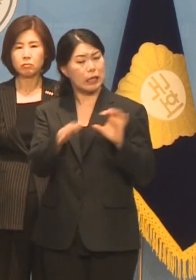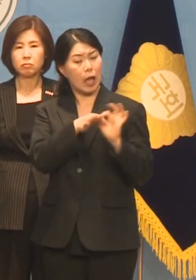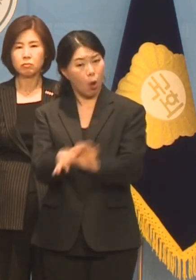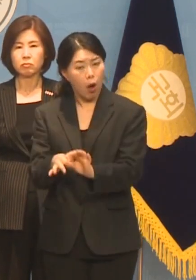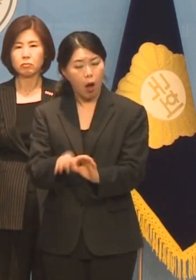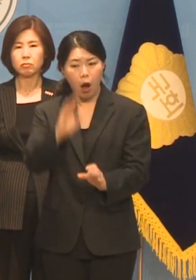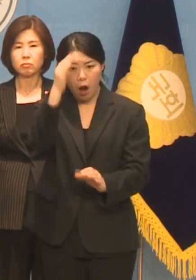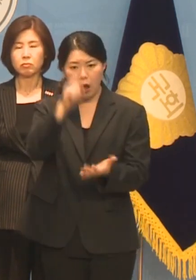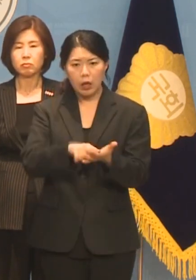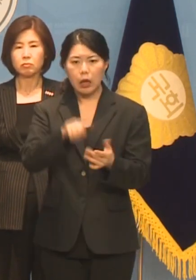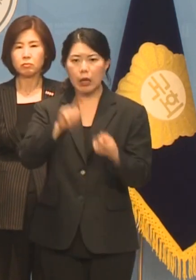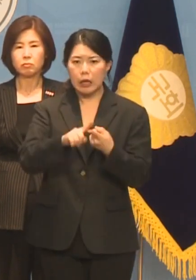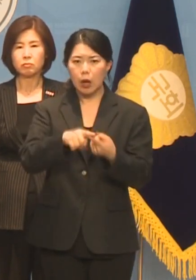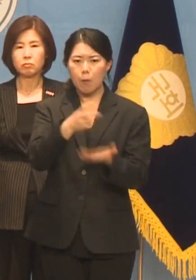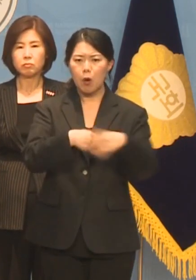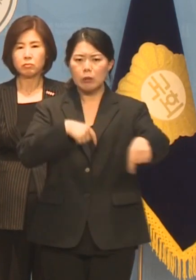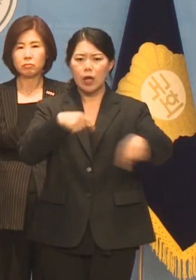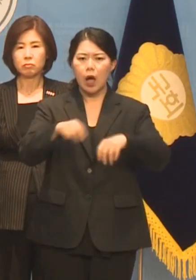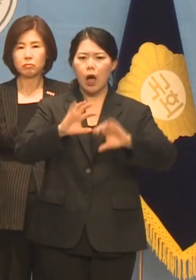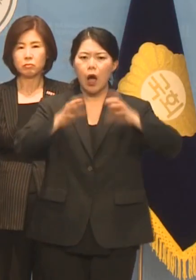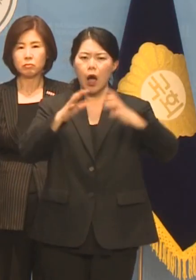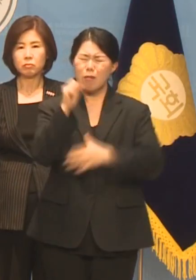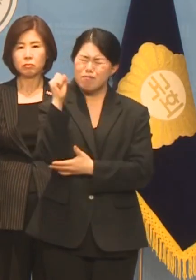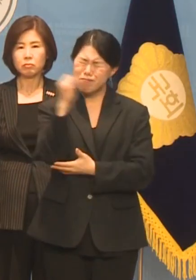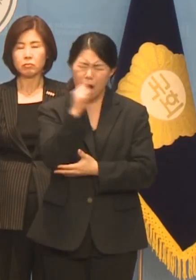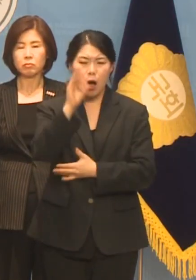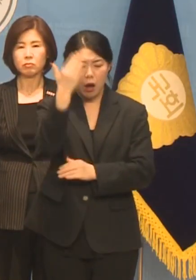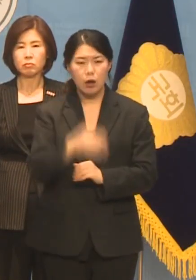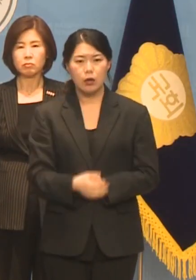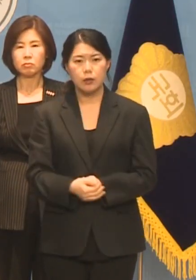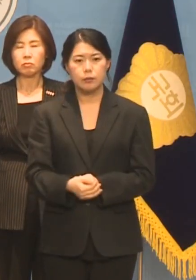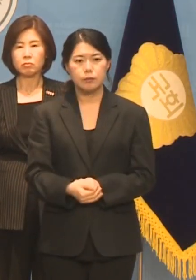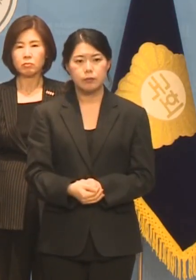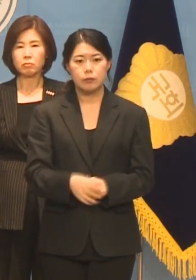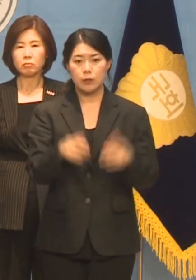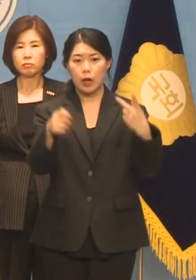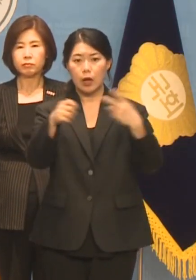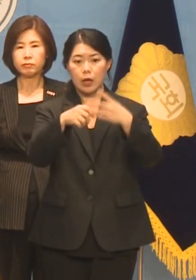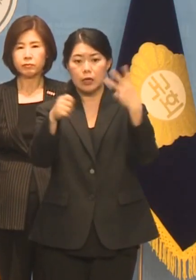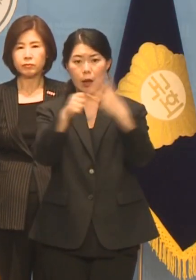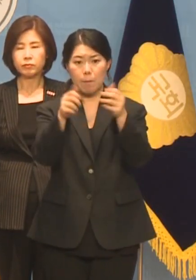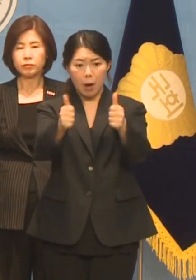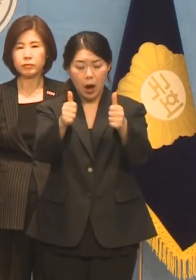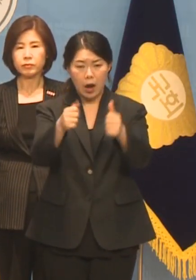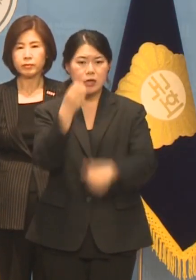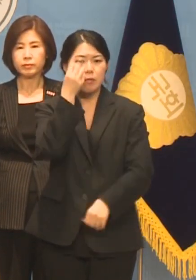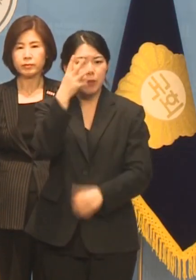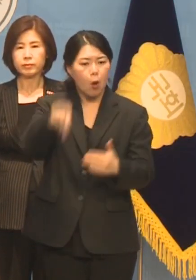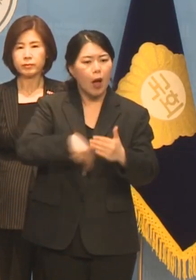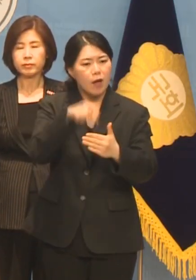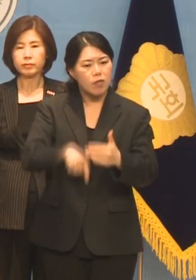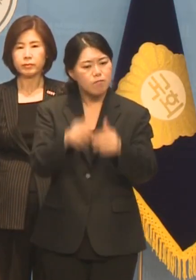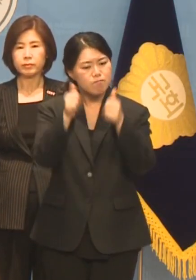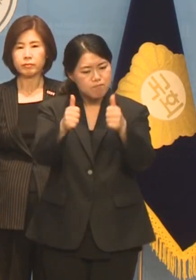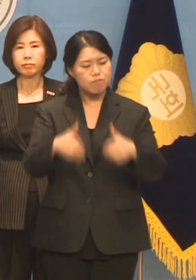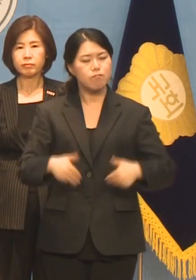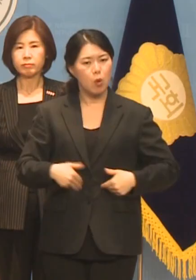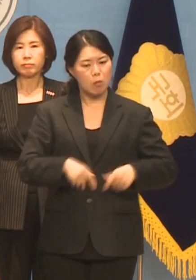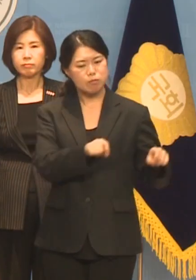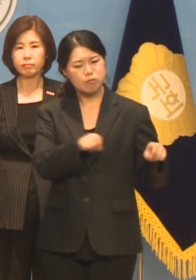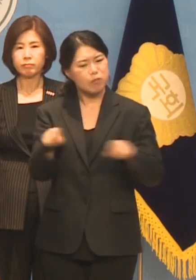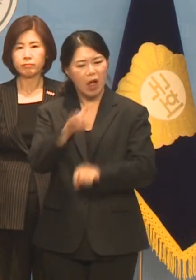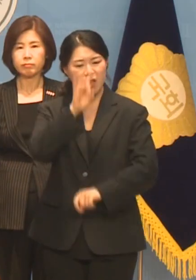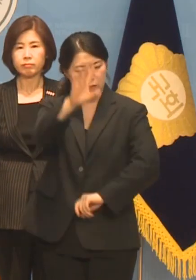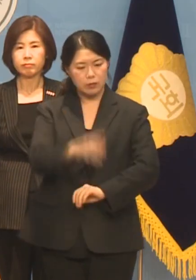계속된다면 법치국가의 근간이 흔들릴 것입니다. 대법원 판결은 3개월 이내에 해야 됩니다. 오래 끌